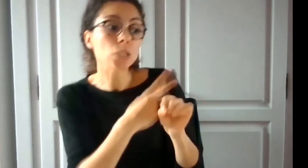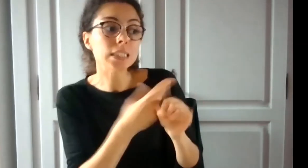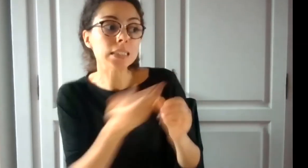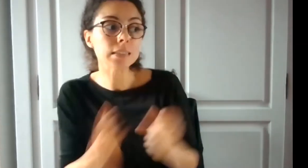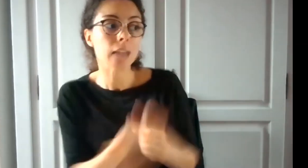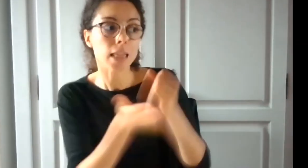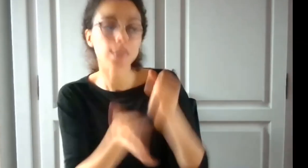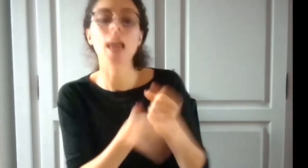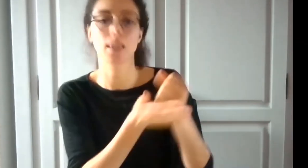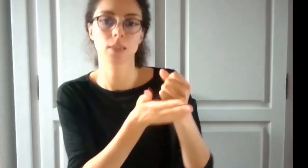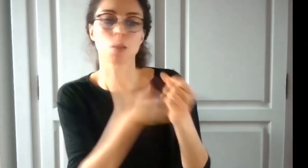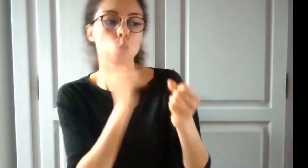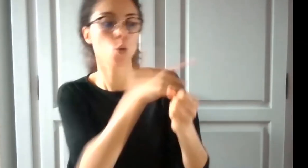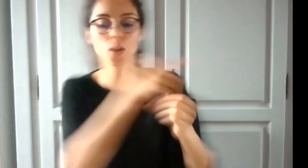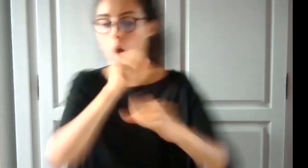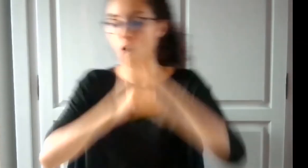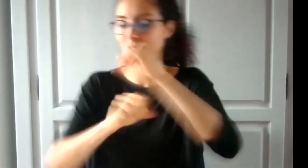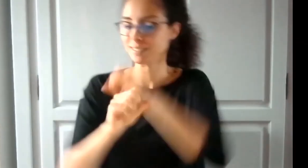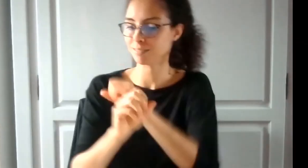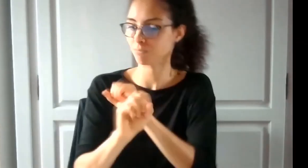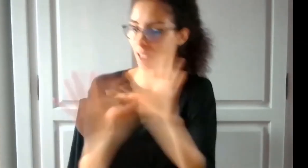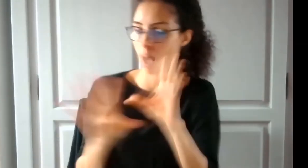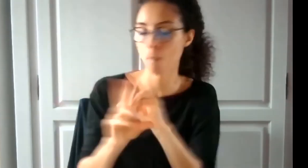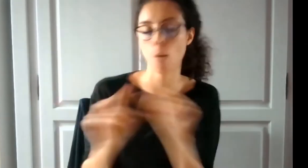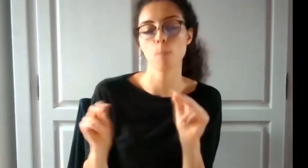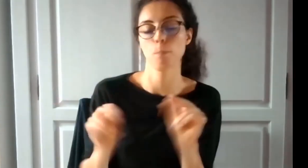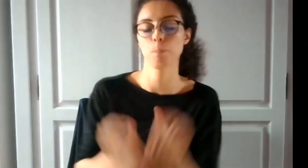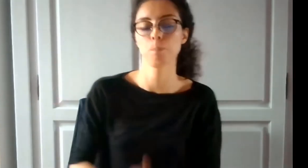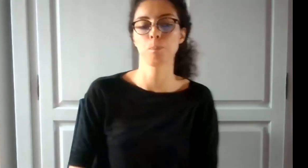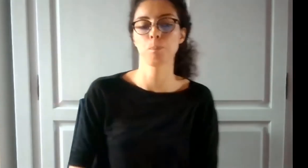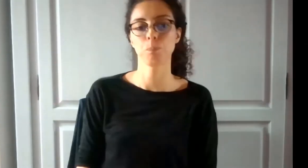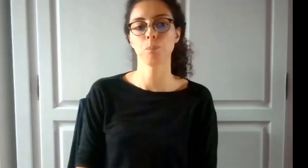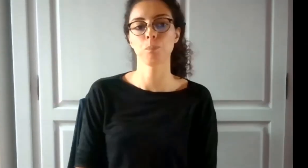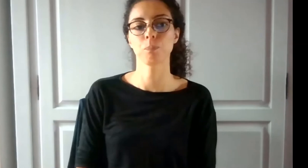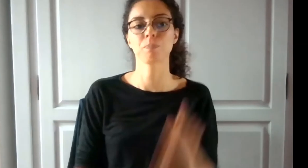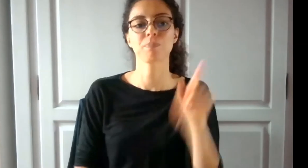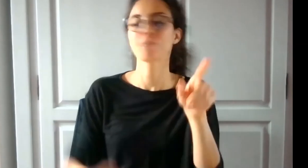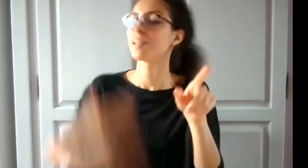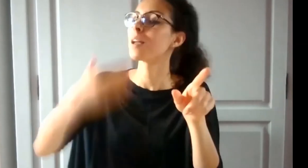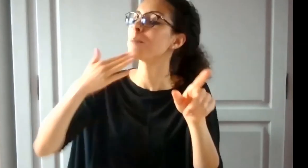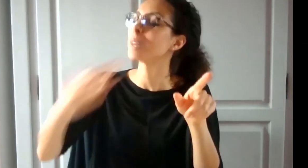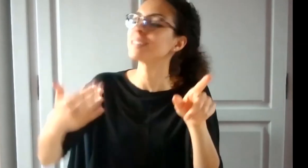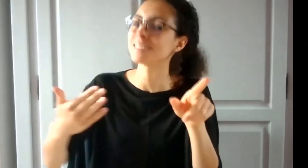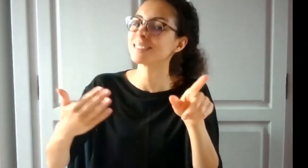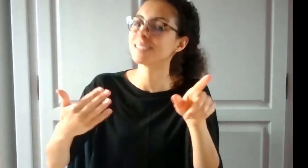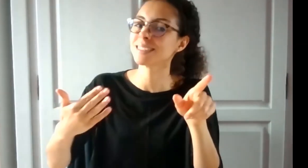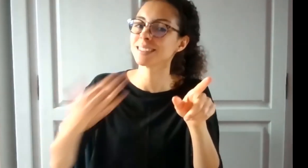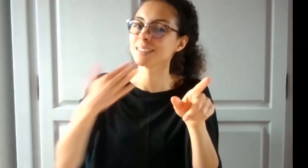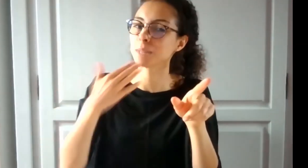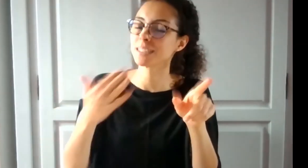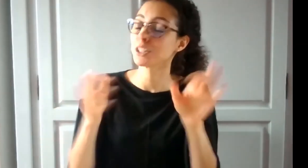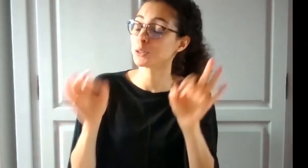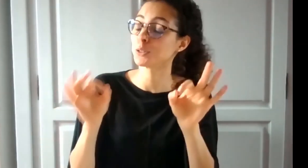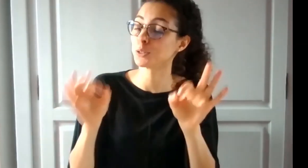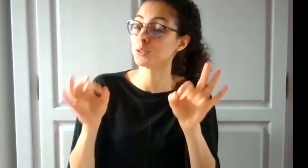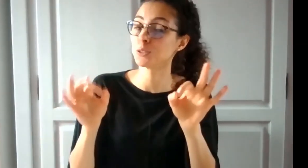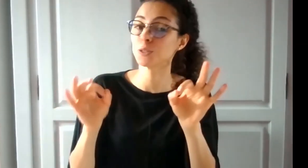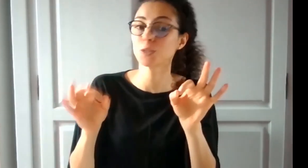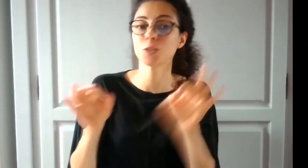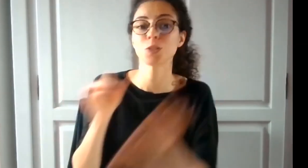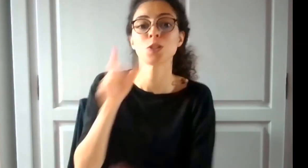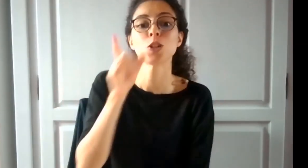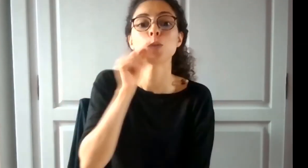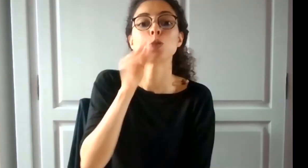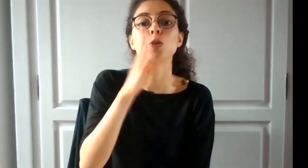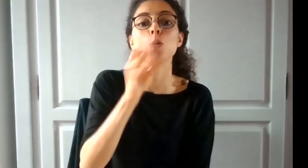les acteurs en cas de difficulté. Merci Sophie, et rappeler, comme le disait tout à l'heure Jérémy dans